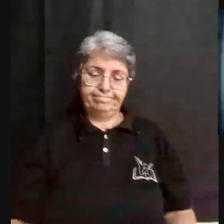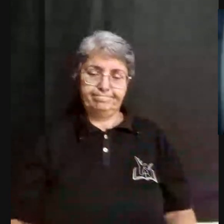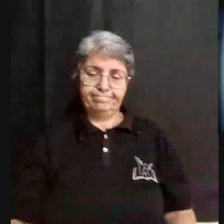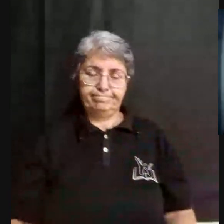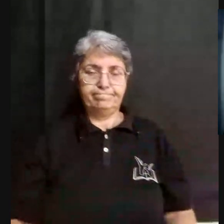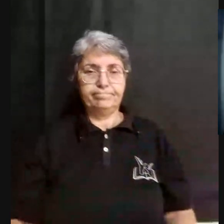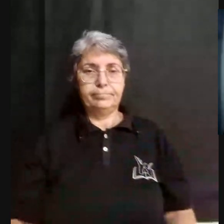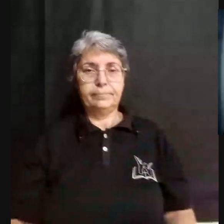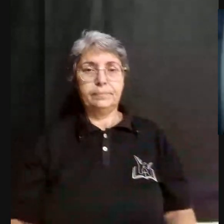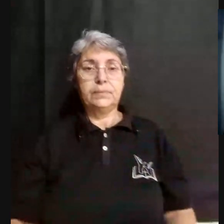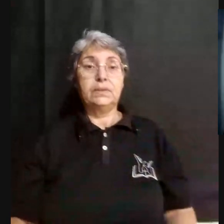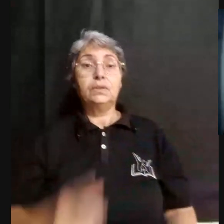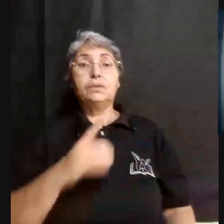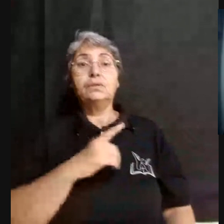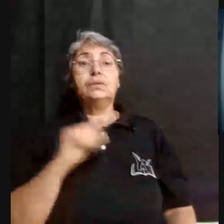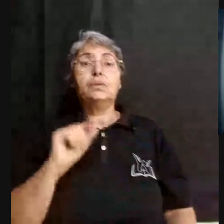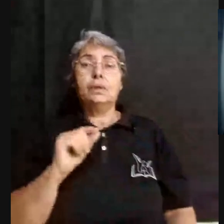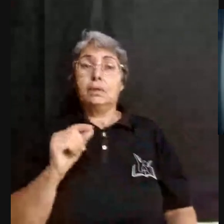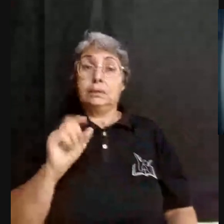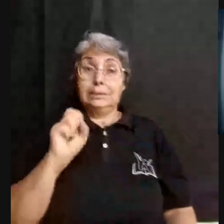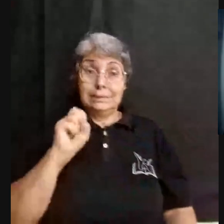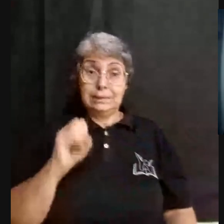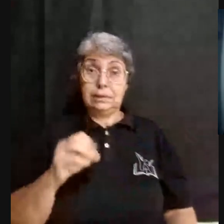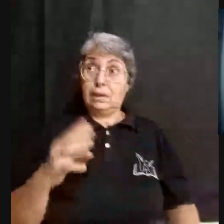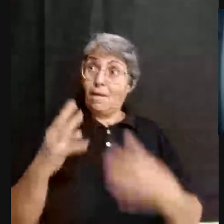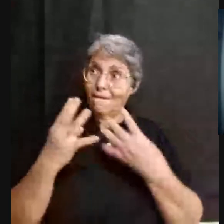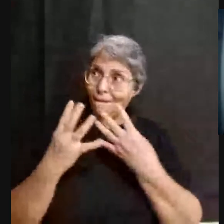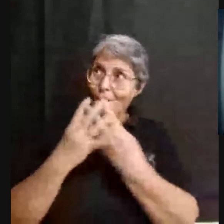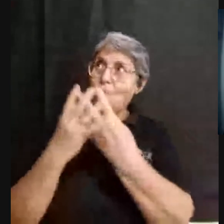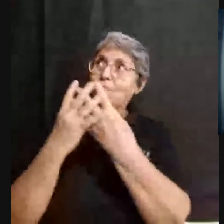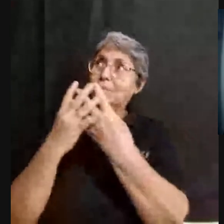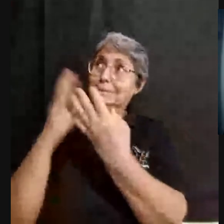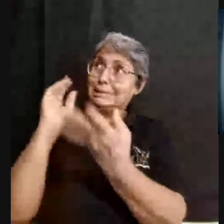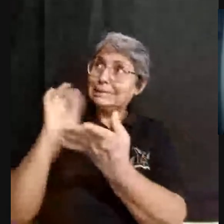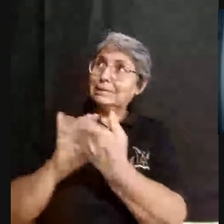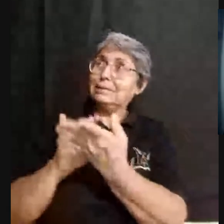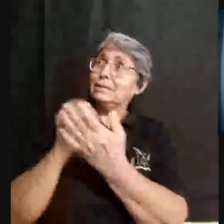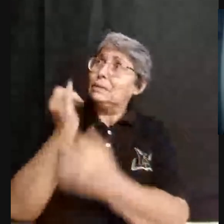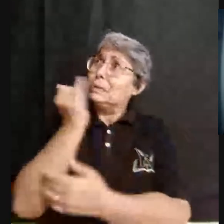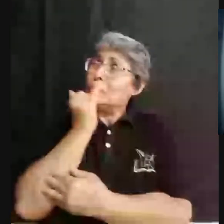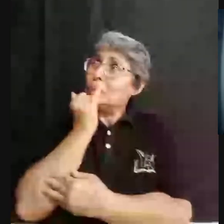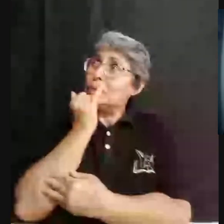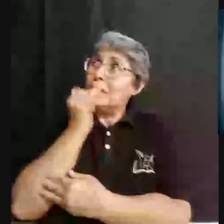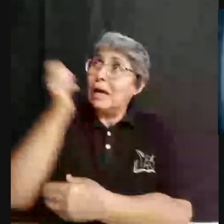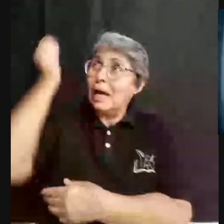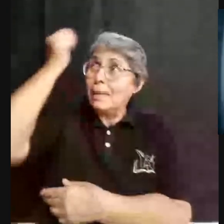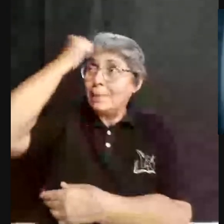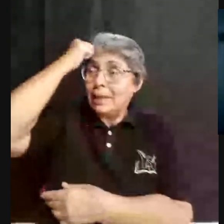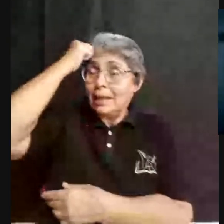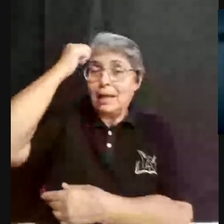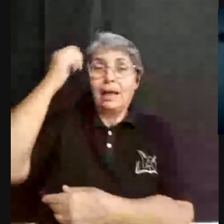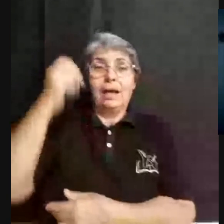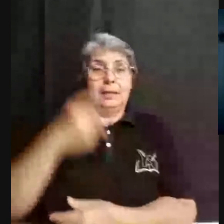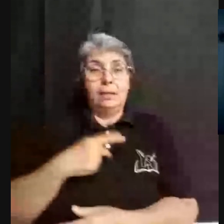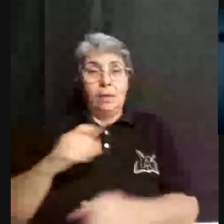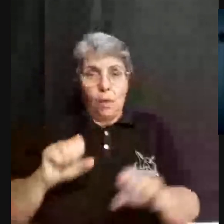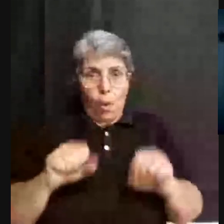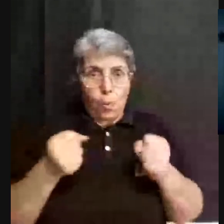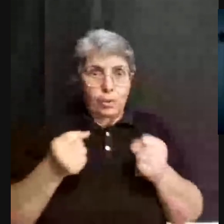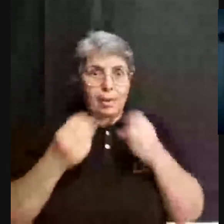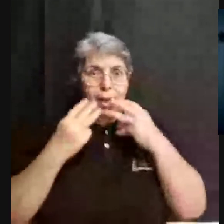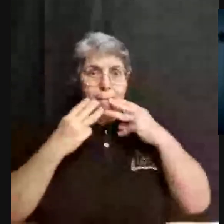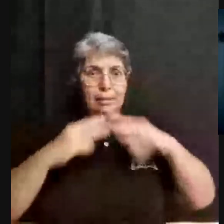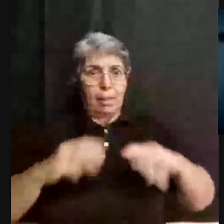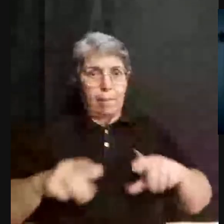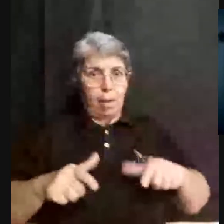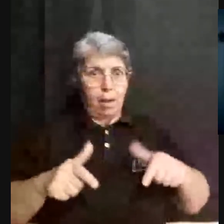uma confissão verdadeira deveria ter trazido novamente o poder da mensagem de 1888. E, ao menos,